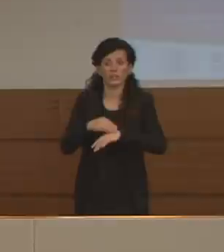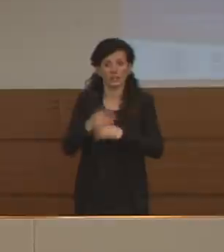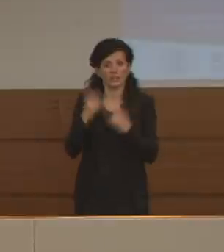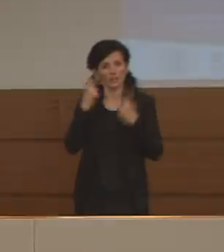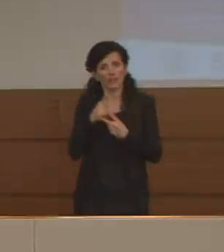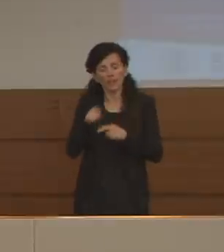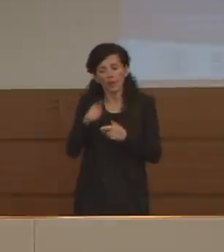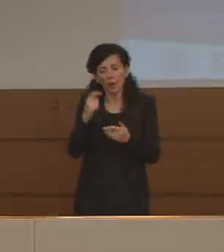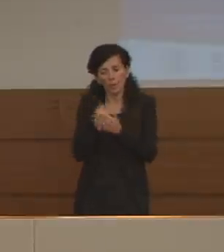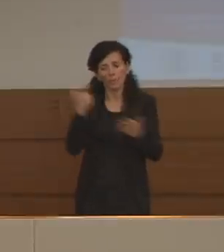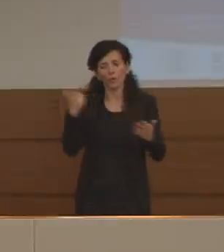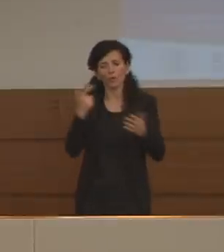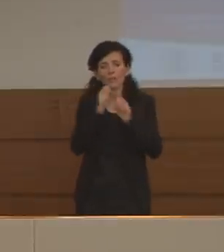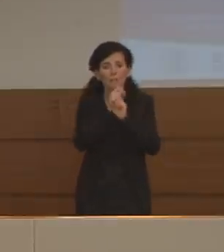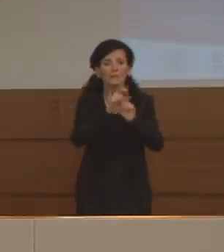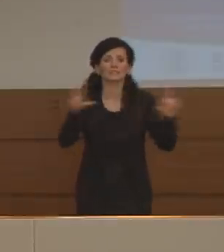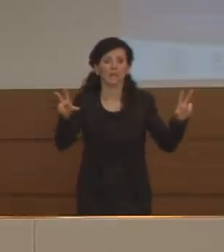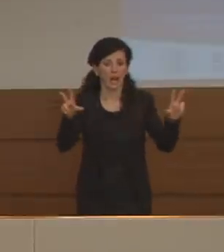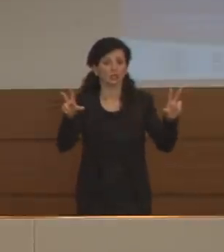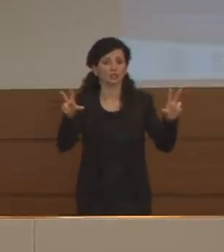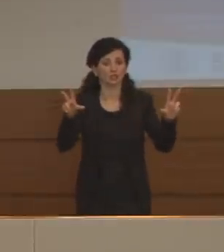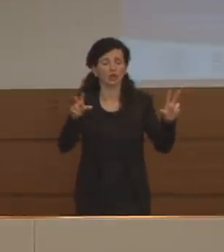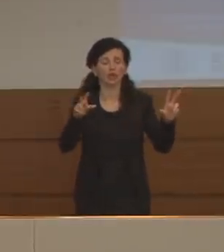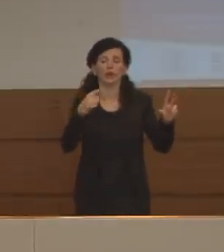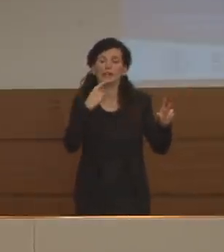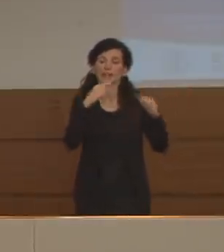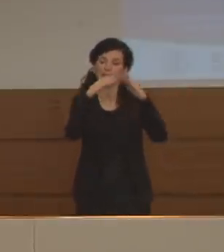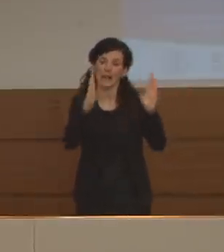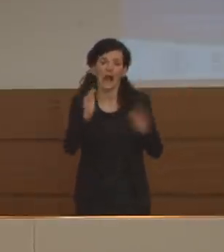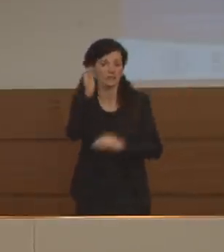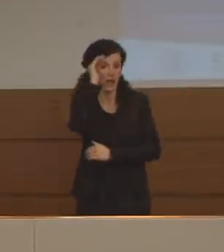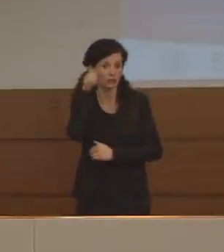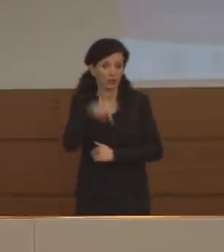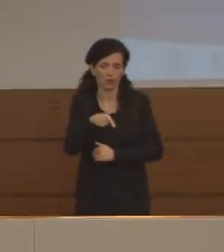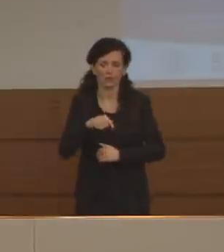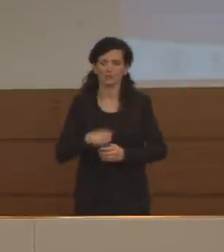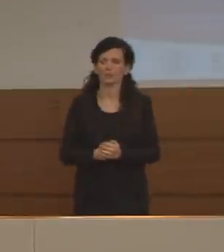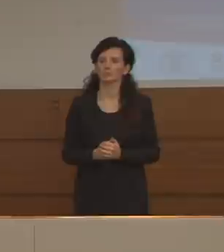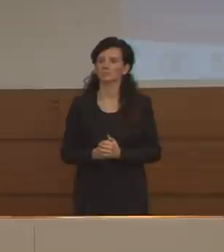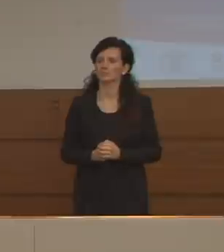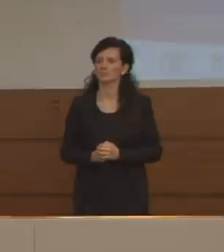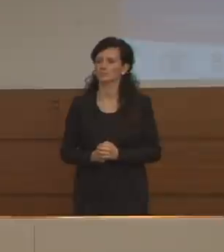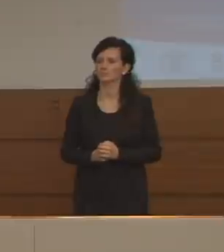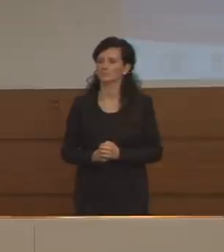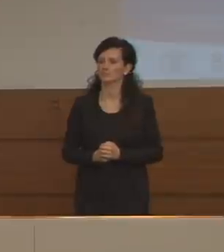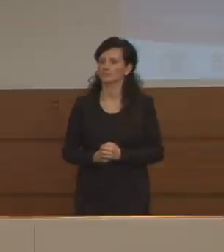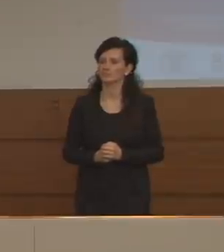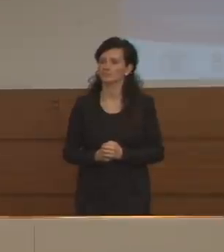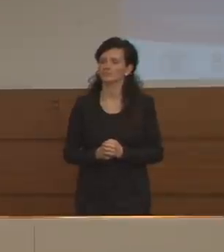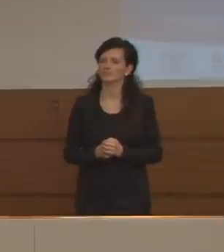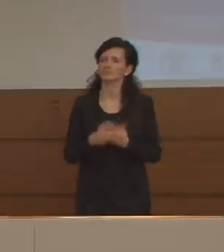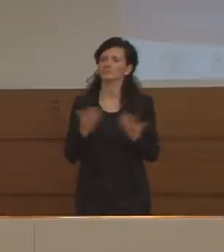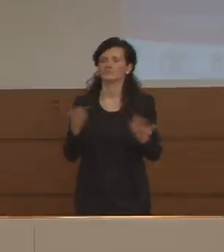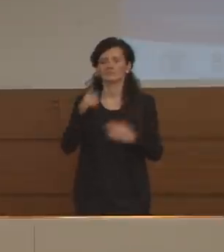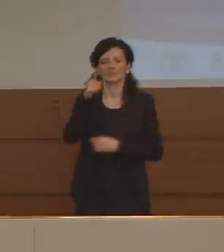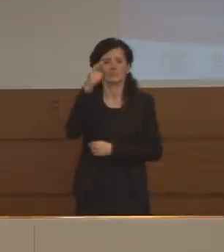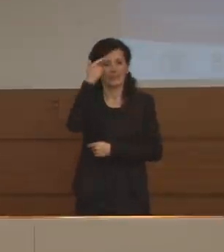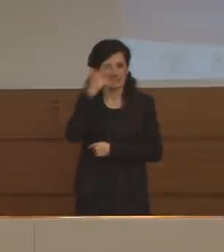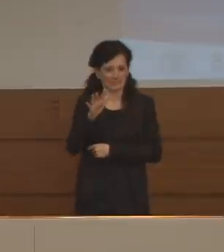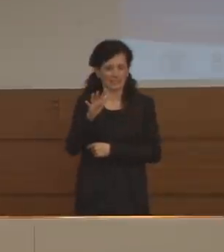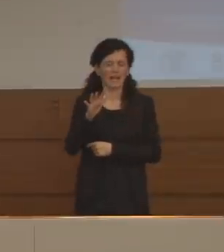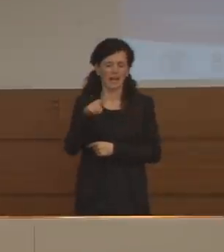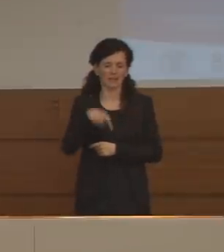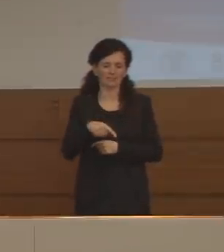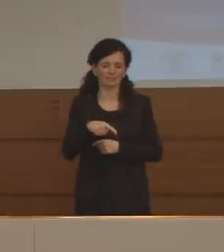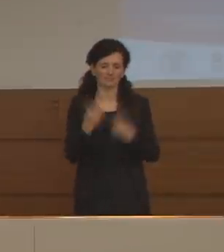dare questo messaggio a chi ascolta grazie come sa per quanto riguarda l'organizzazione di